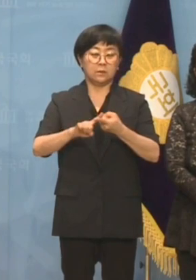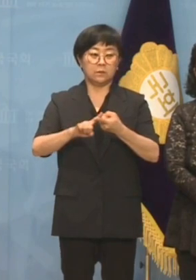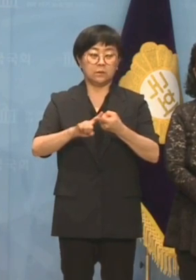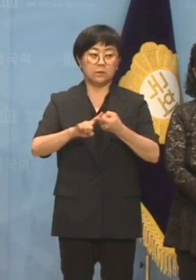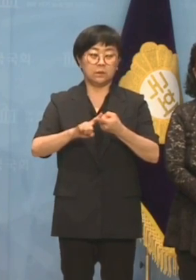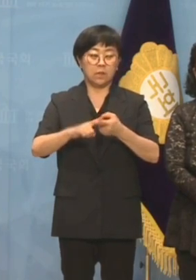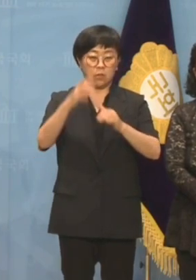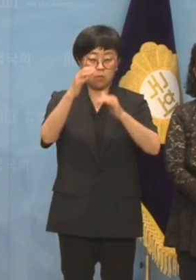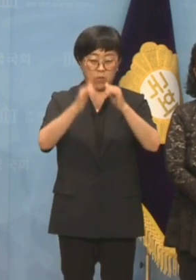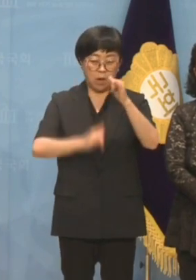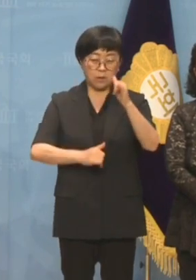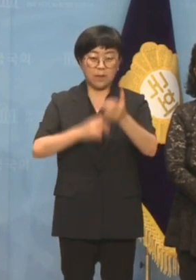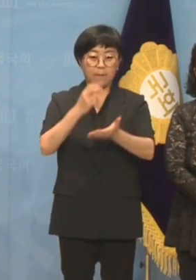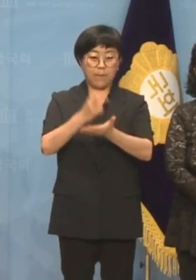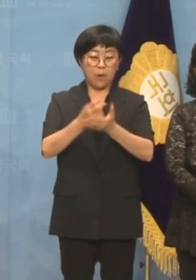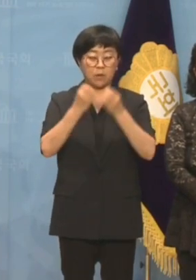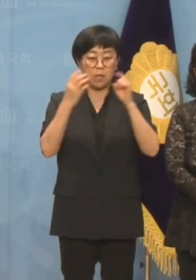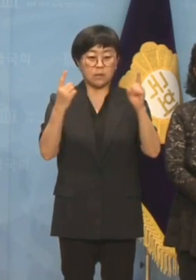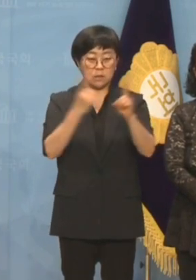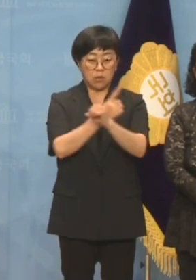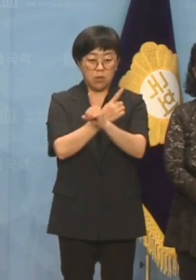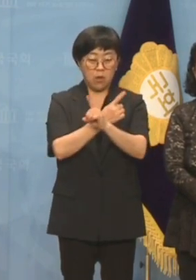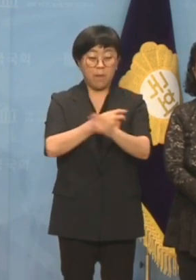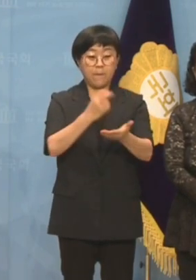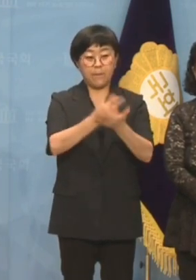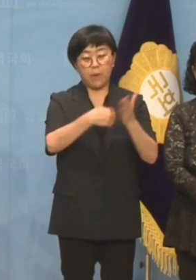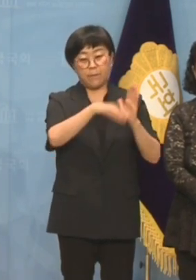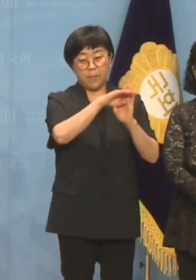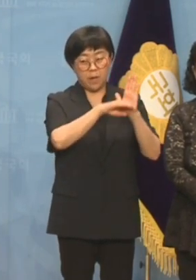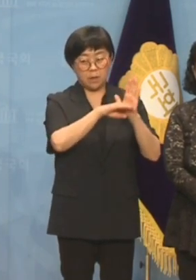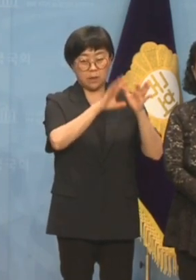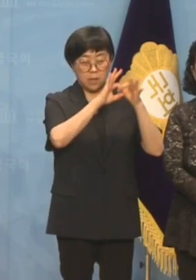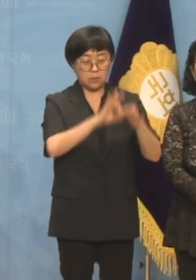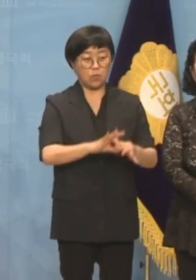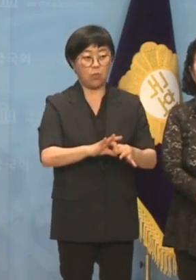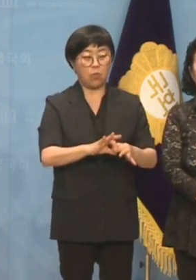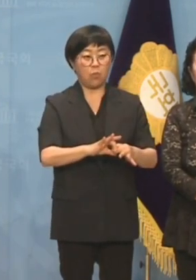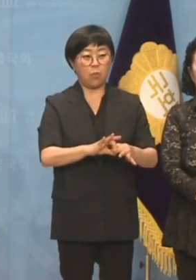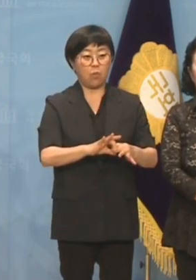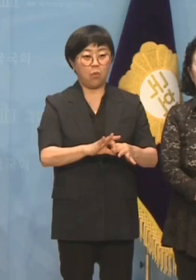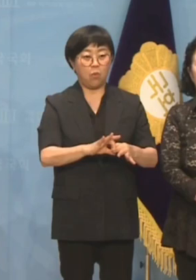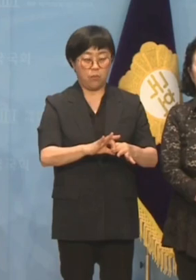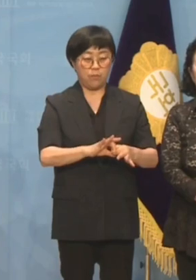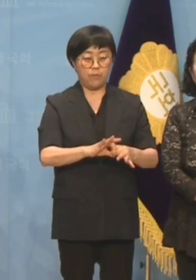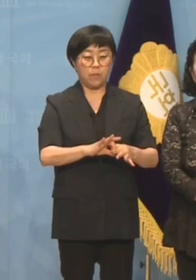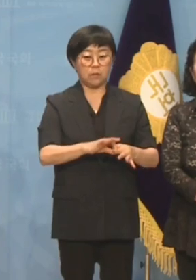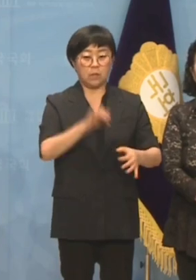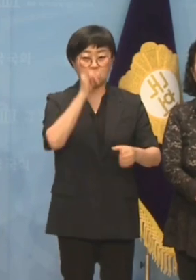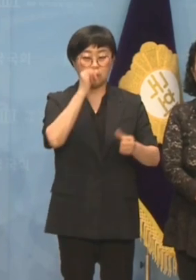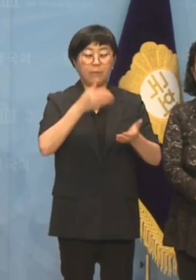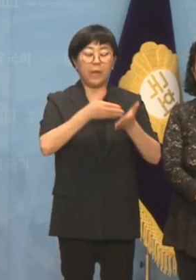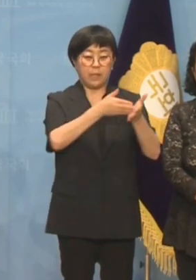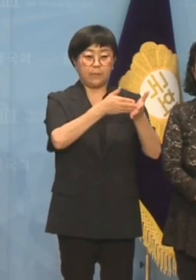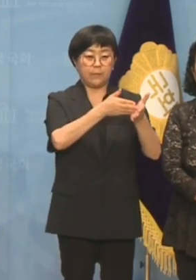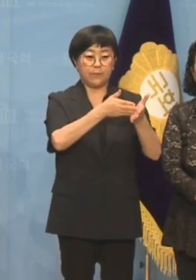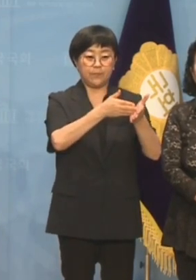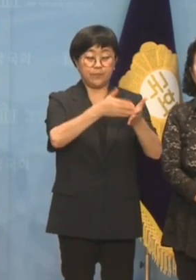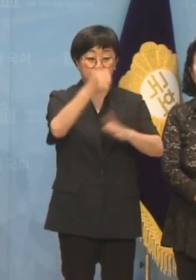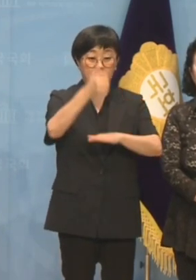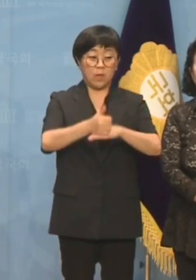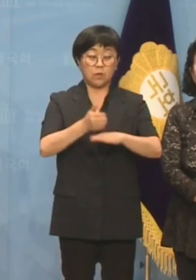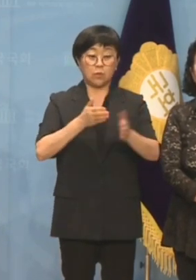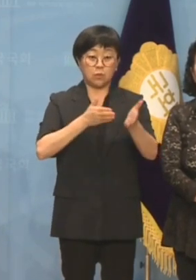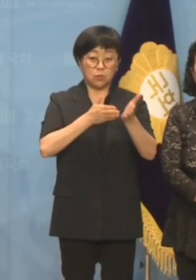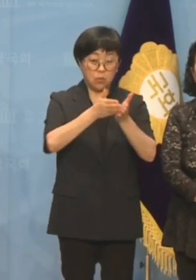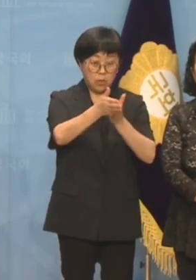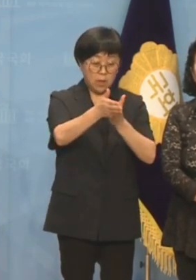개정률 국회의원이 협조로 법안을 지속적으로 발의하였습니다. 그러나 최종